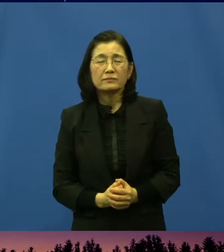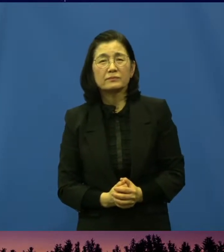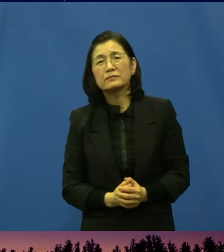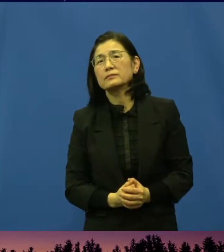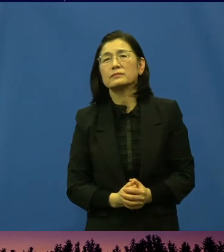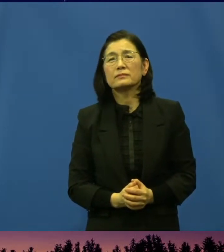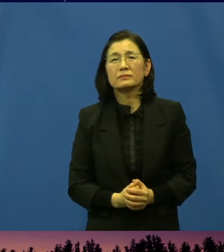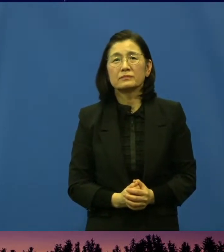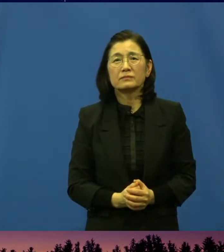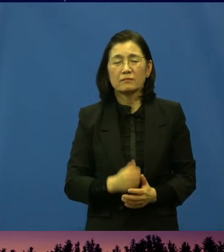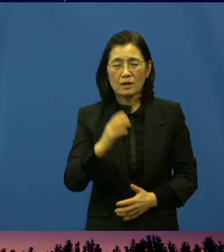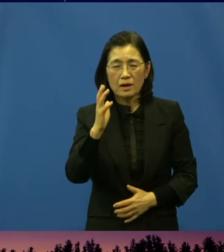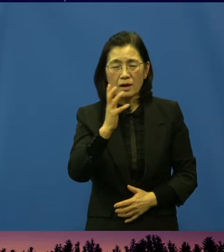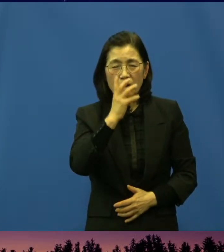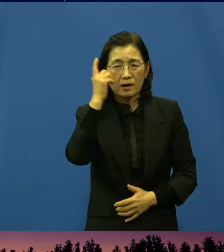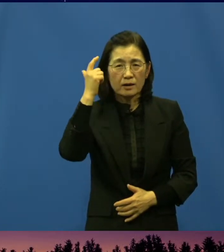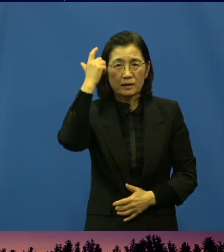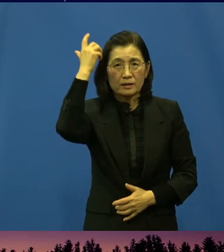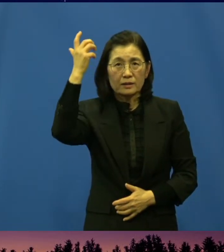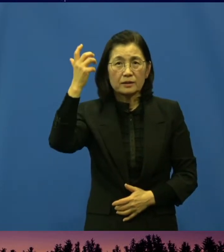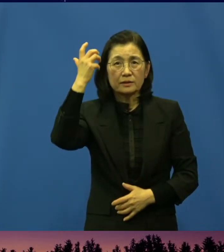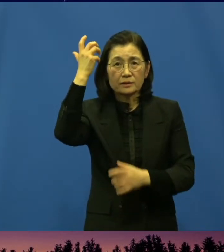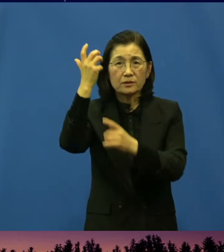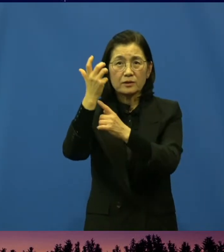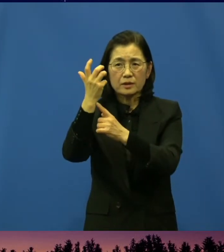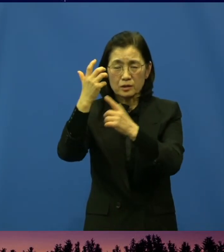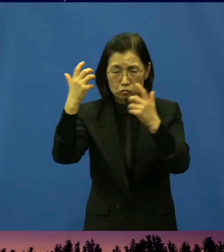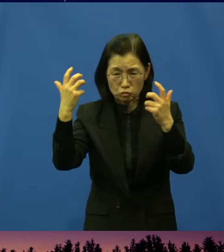자, 여러분, 오직 성령의